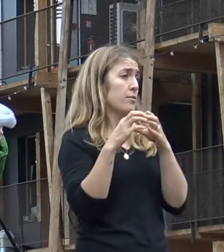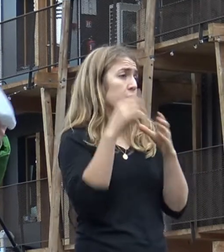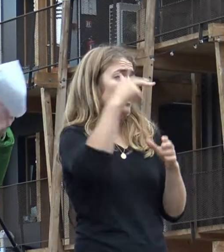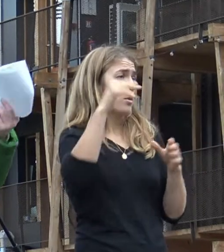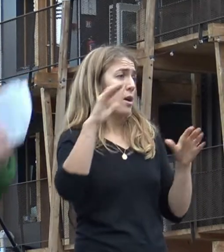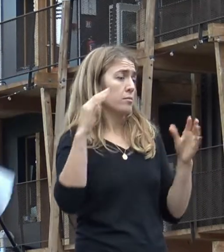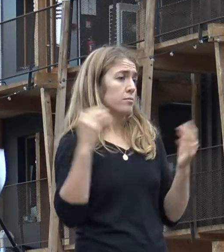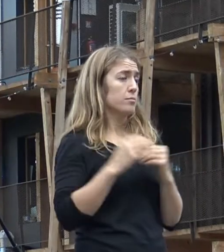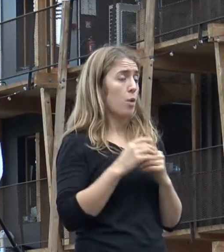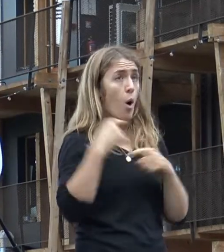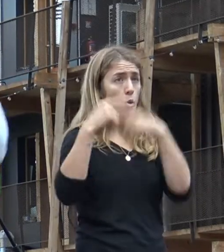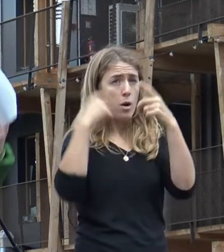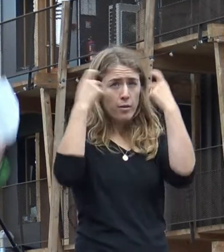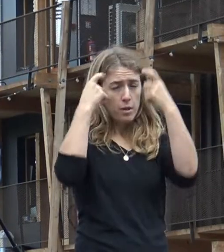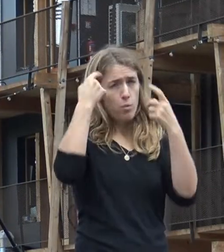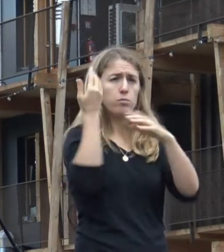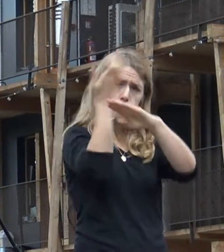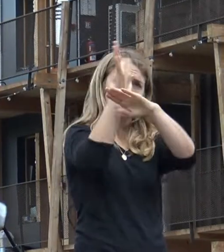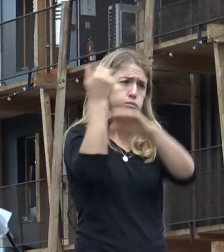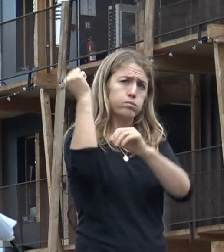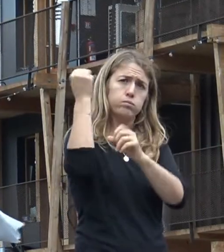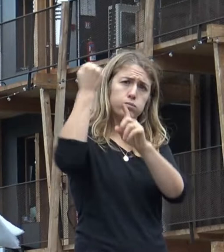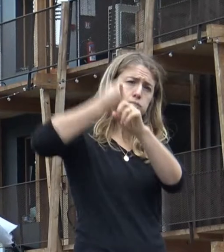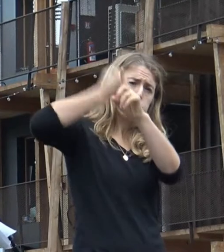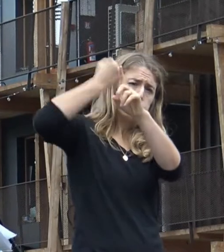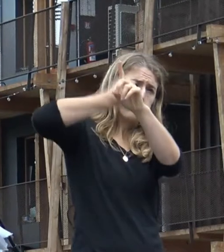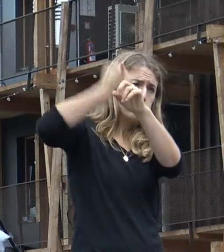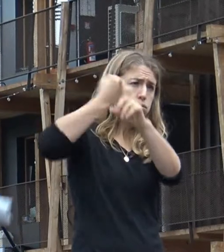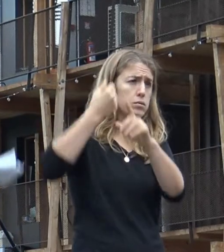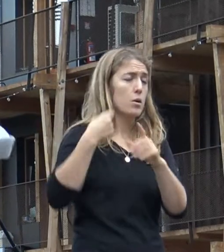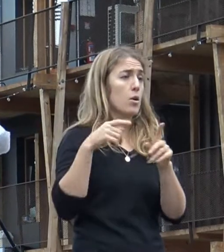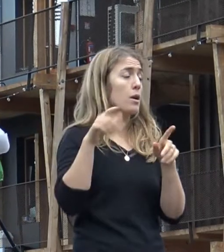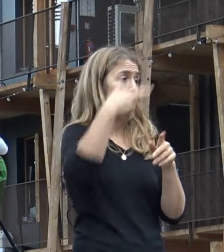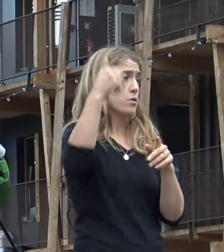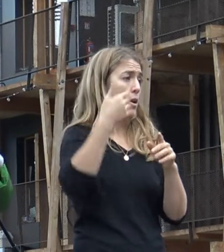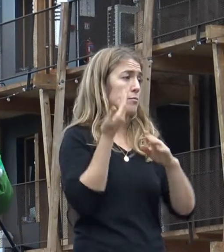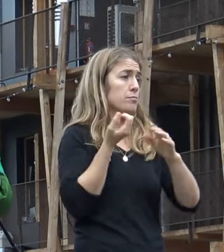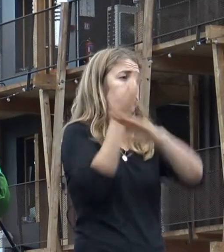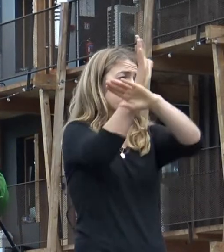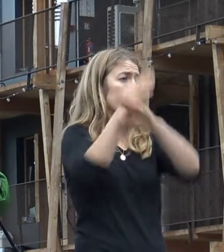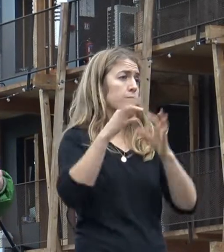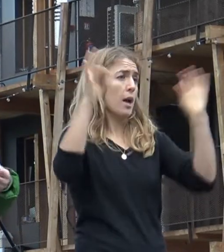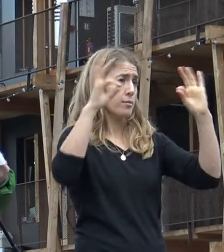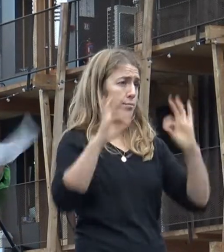des revendications en cours et à vraiment rédiger quelque chose qui sera présenté au national.